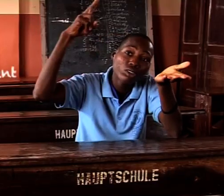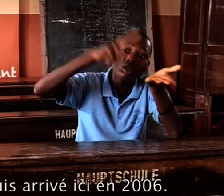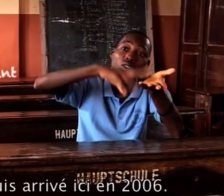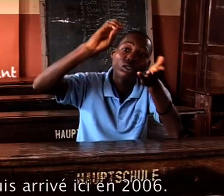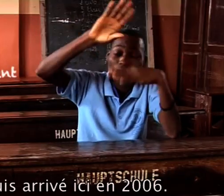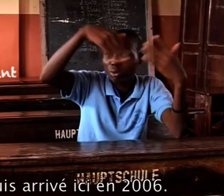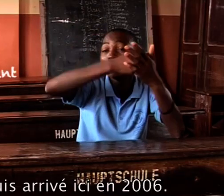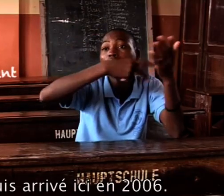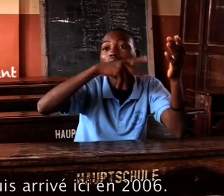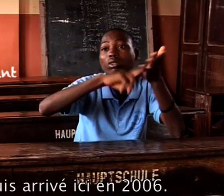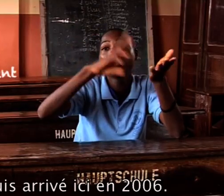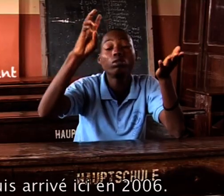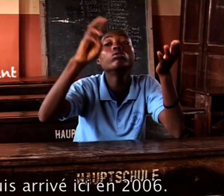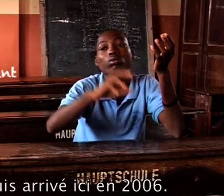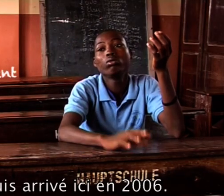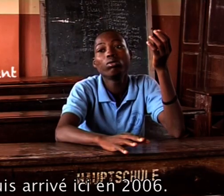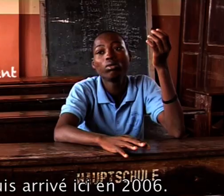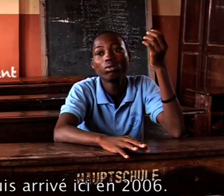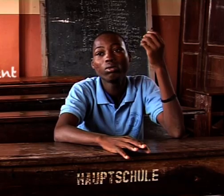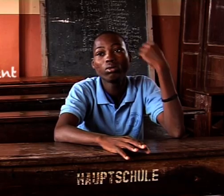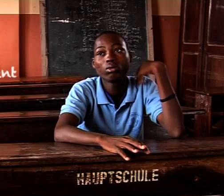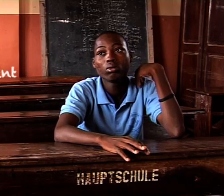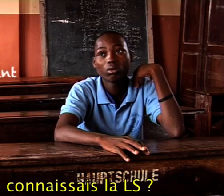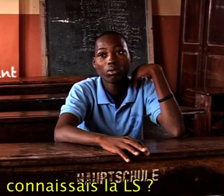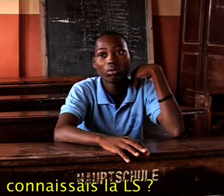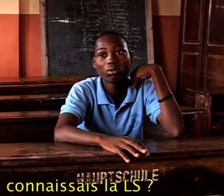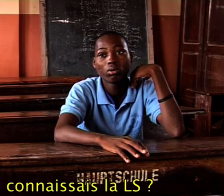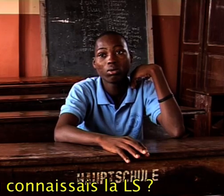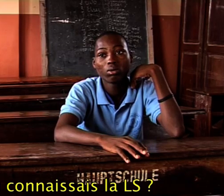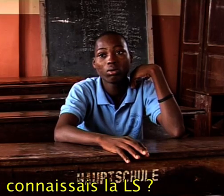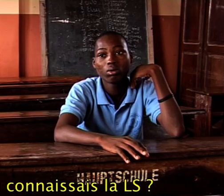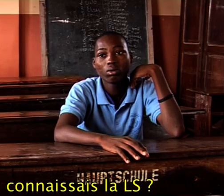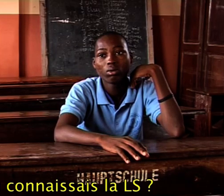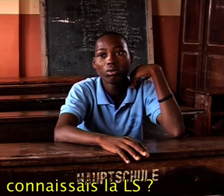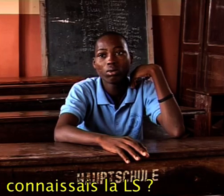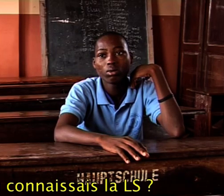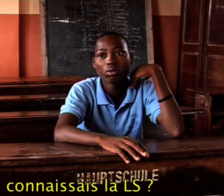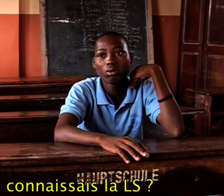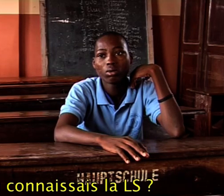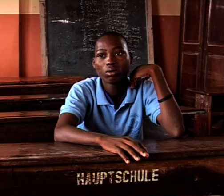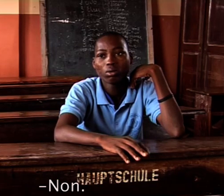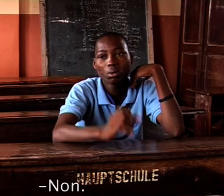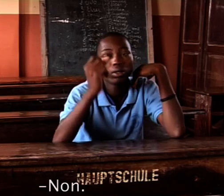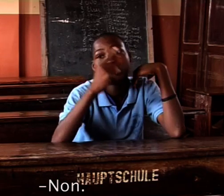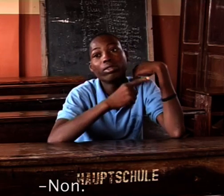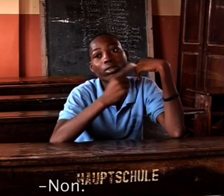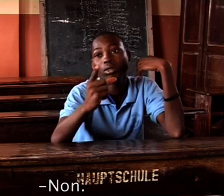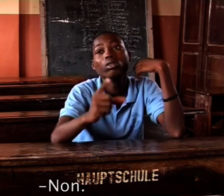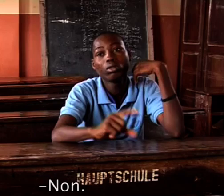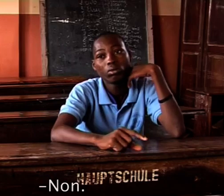Je suis arrivé ici en 2006. Tu connaissais la langue des signes à ce moment-là? Non, je ne connaissais pas la langue